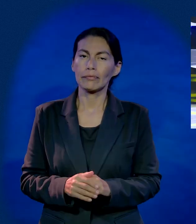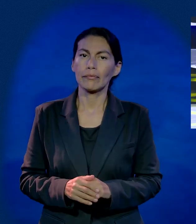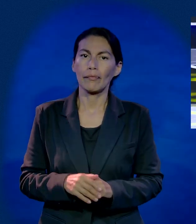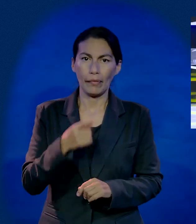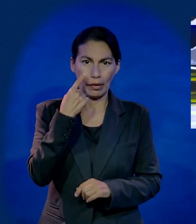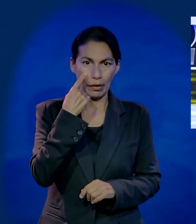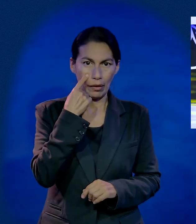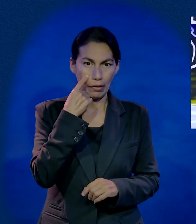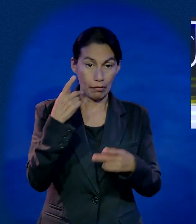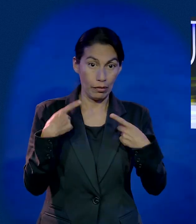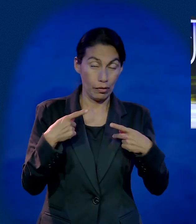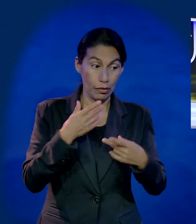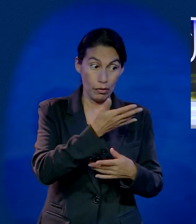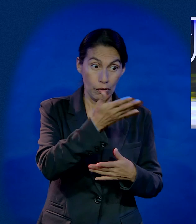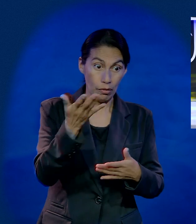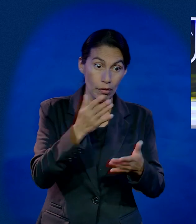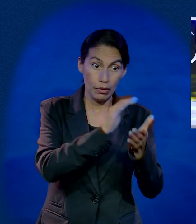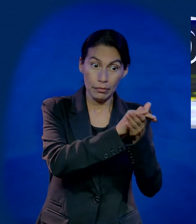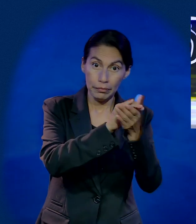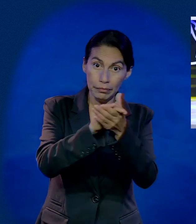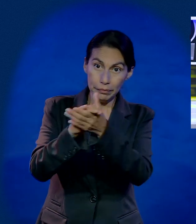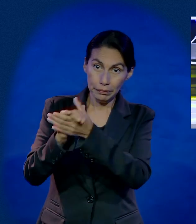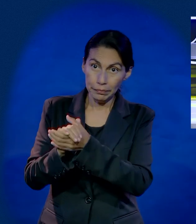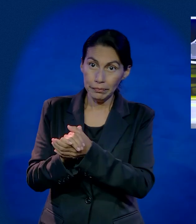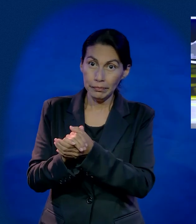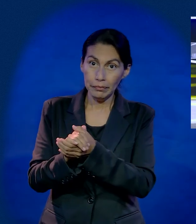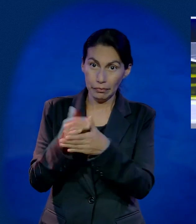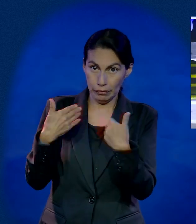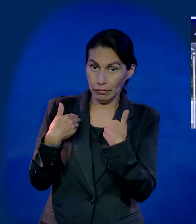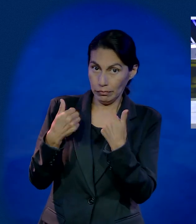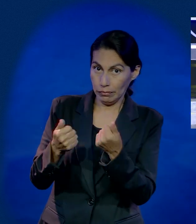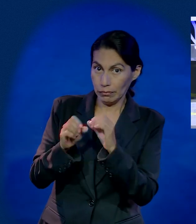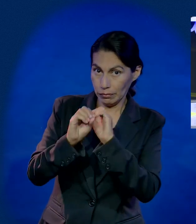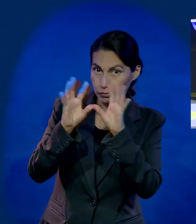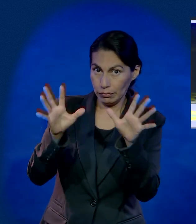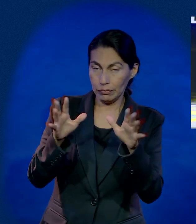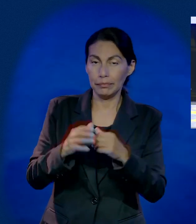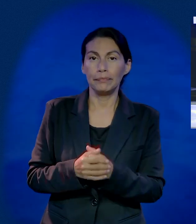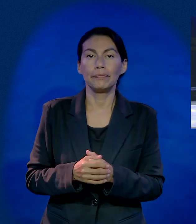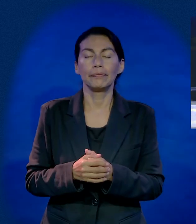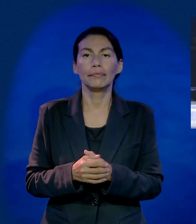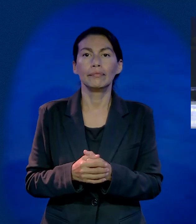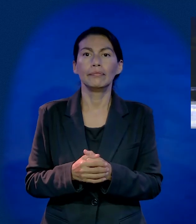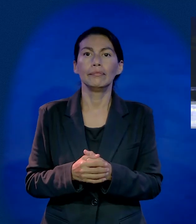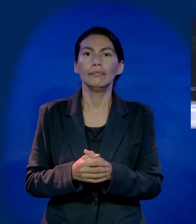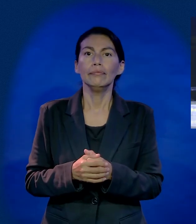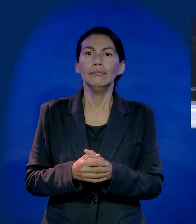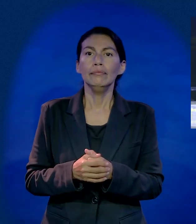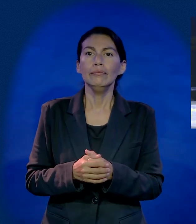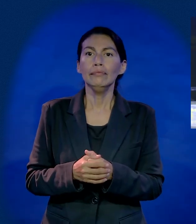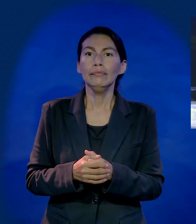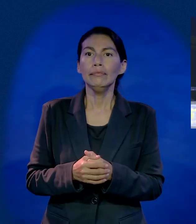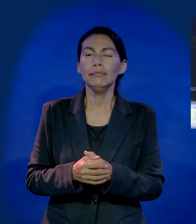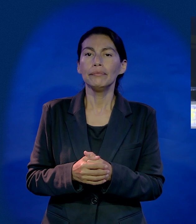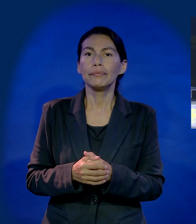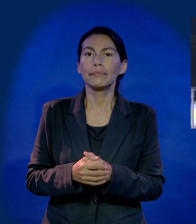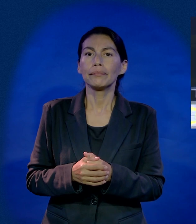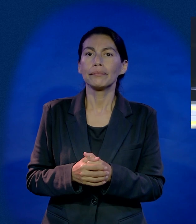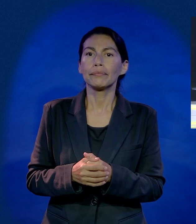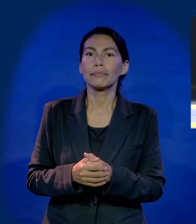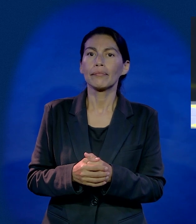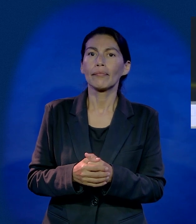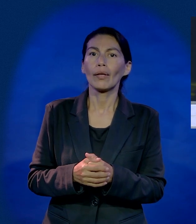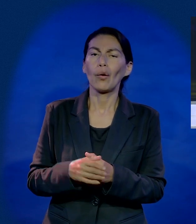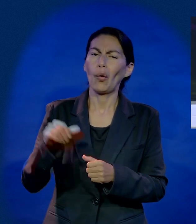Mantén la respuesta allí. Ahora déjame dirigirme a los casados. Digo, para que puedan entender también el ejemplo.